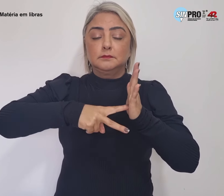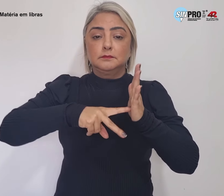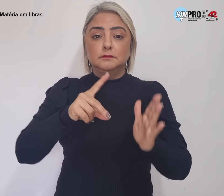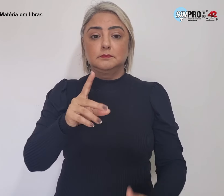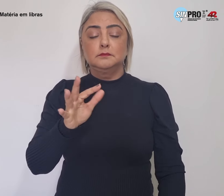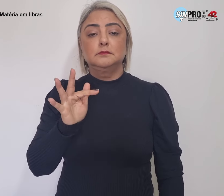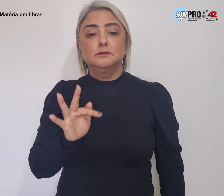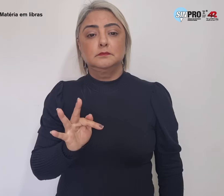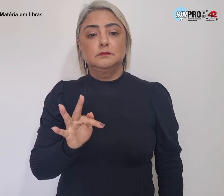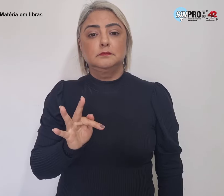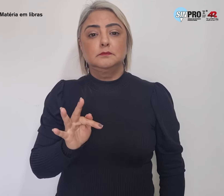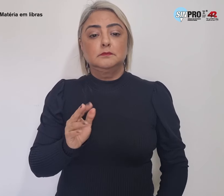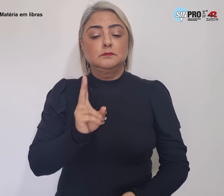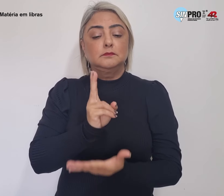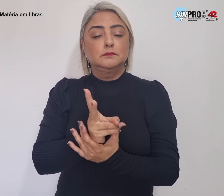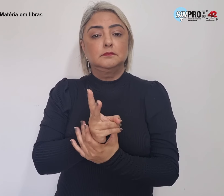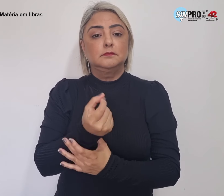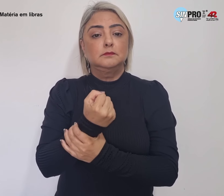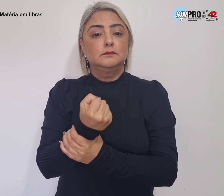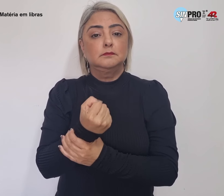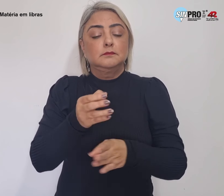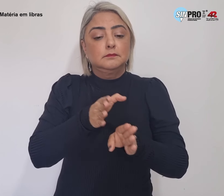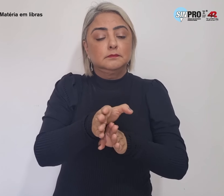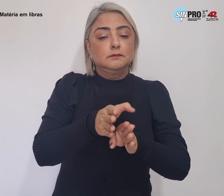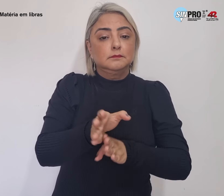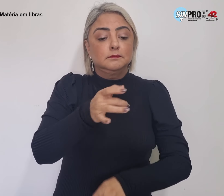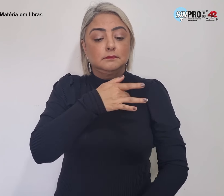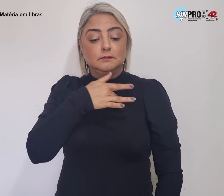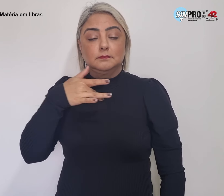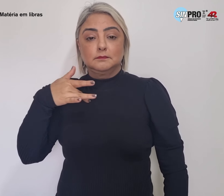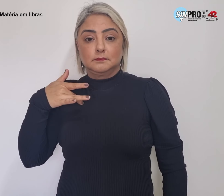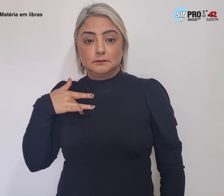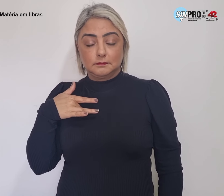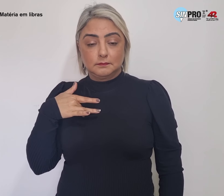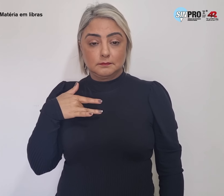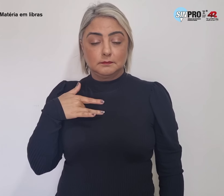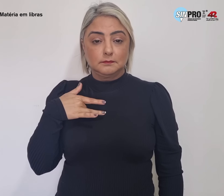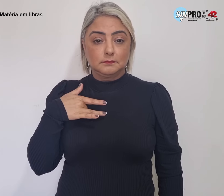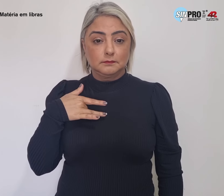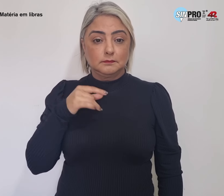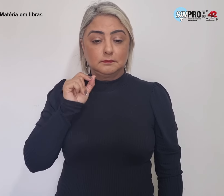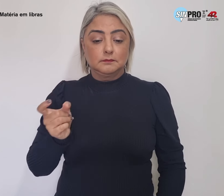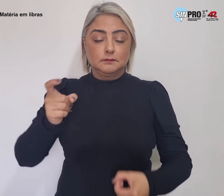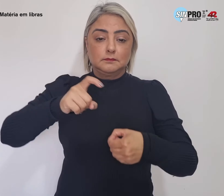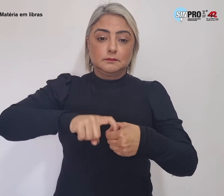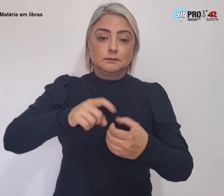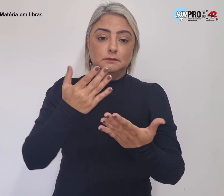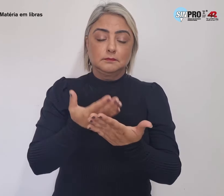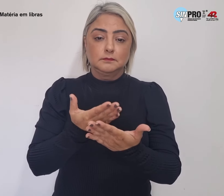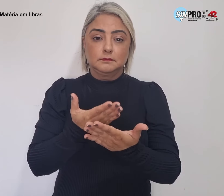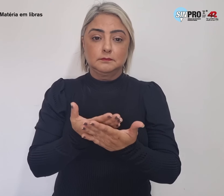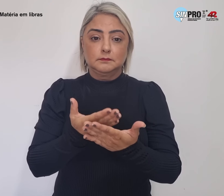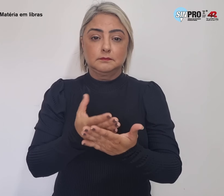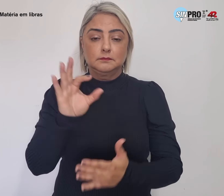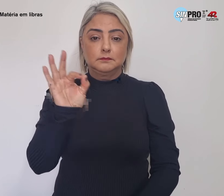das medidas de segurança sanitárias no retorno das aulas 100% presenciais determinado